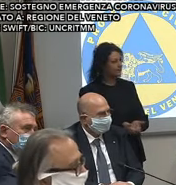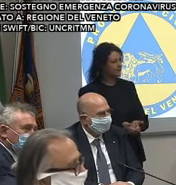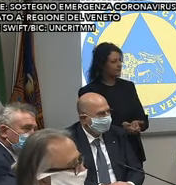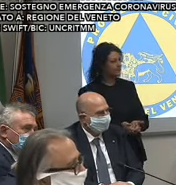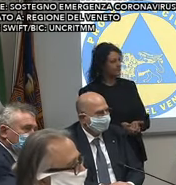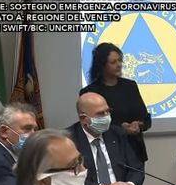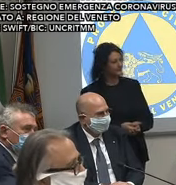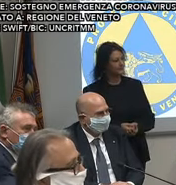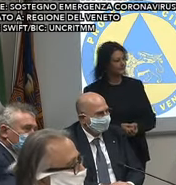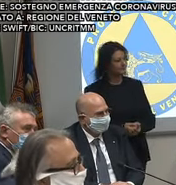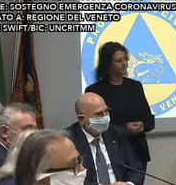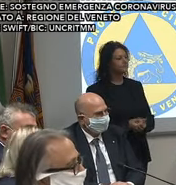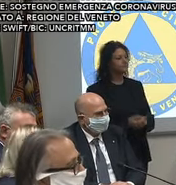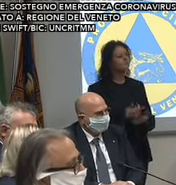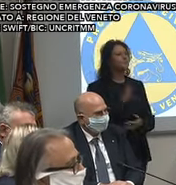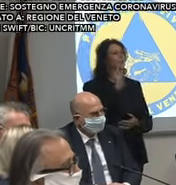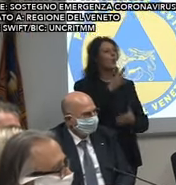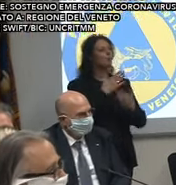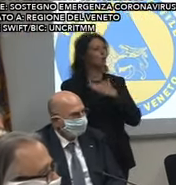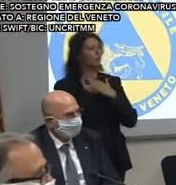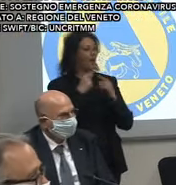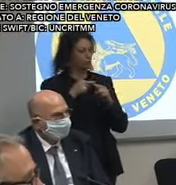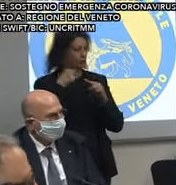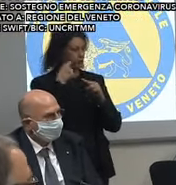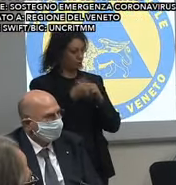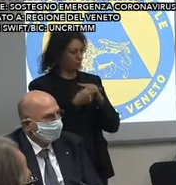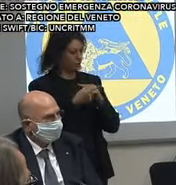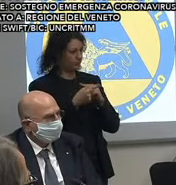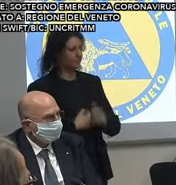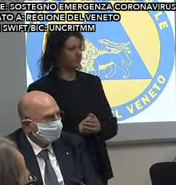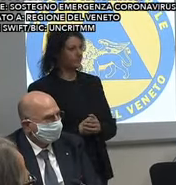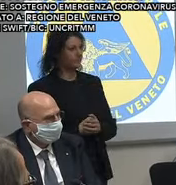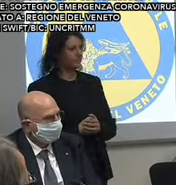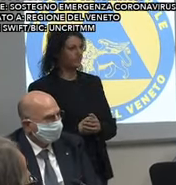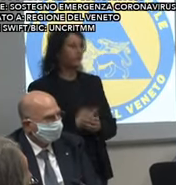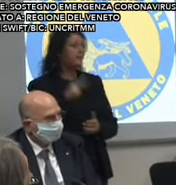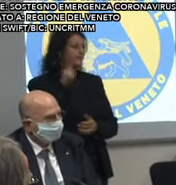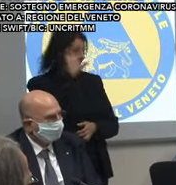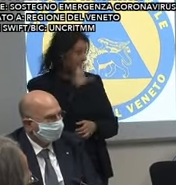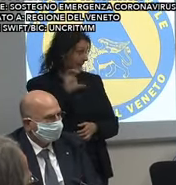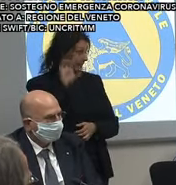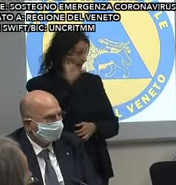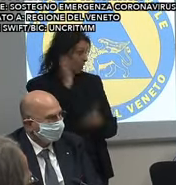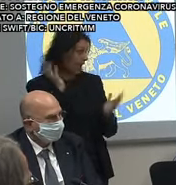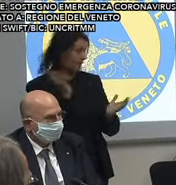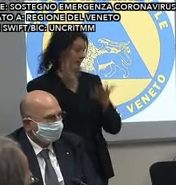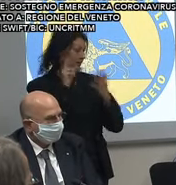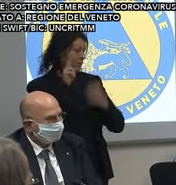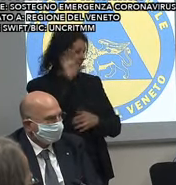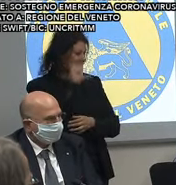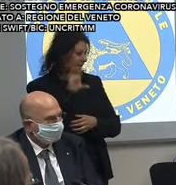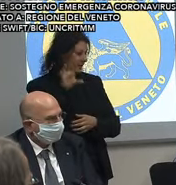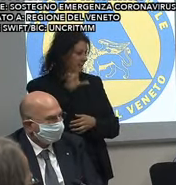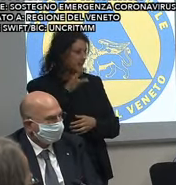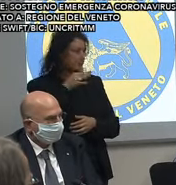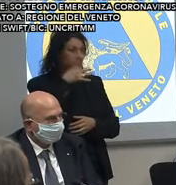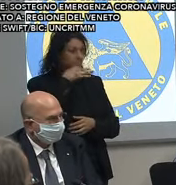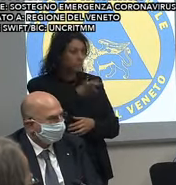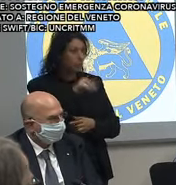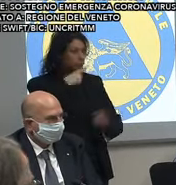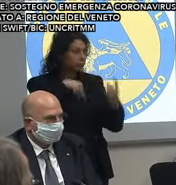Sì. Dopo il 4 maggio potremo, almeno in Veneto, potremo ragionevolmente